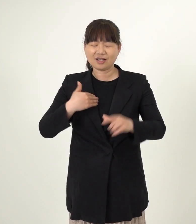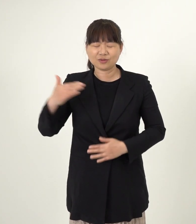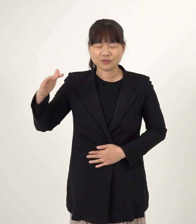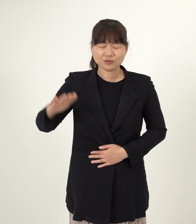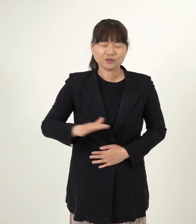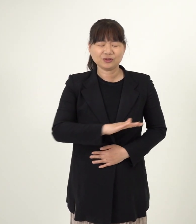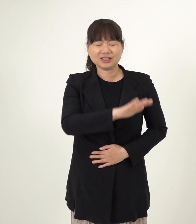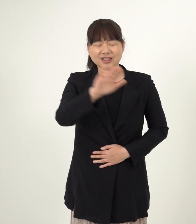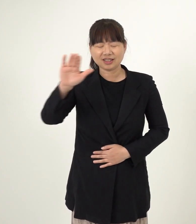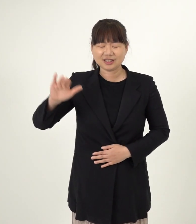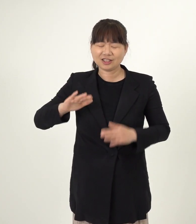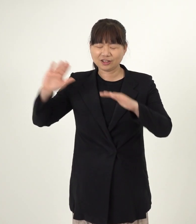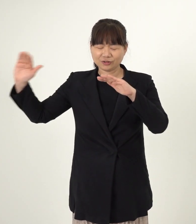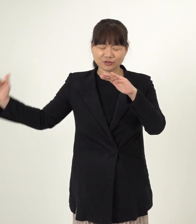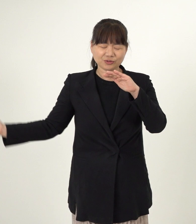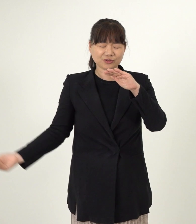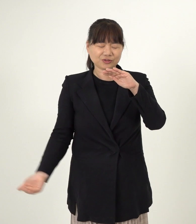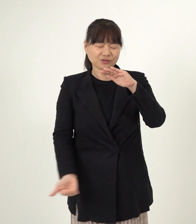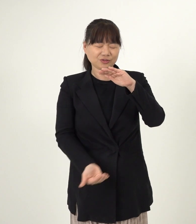그날에 우리를